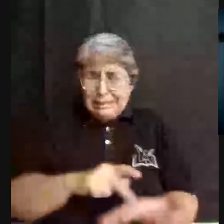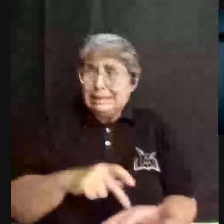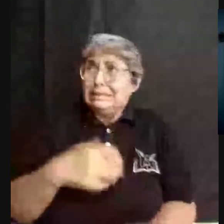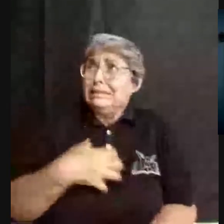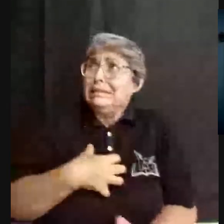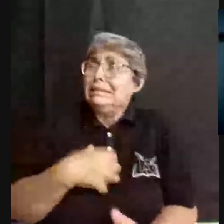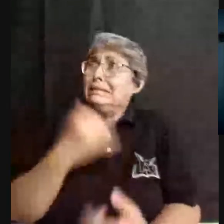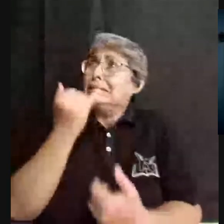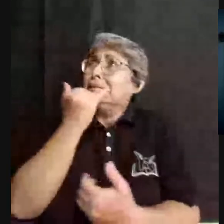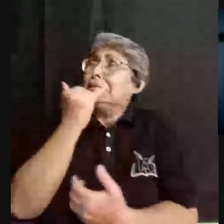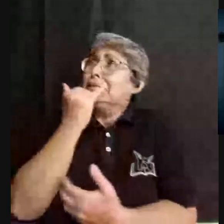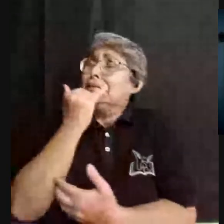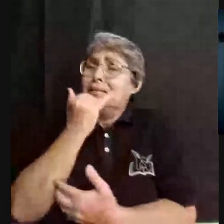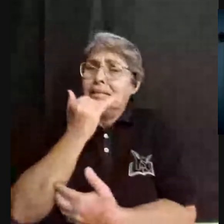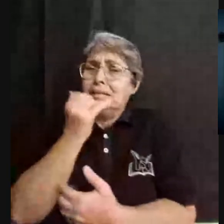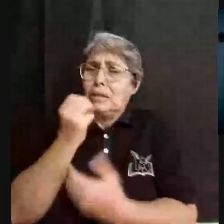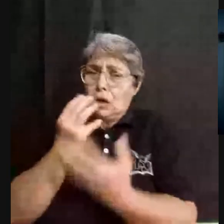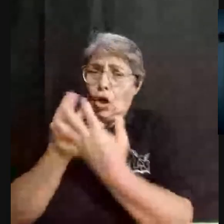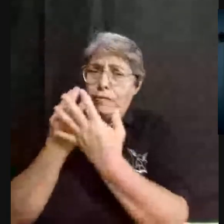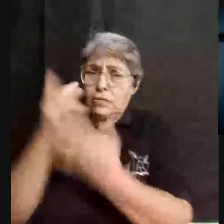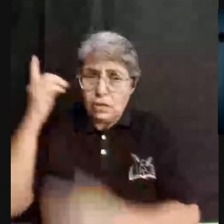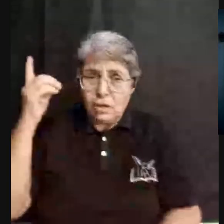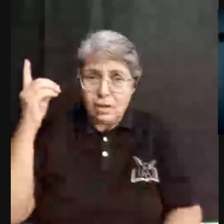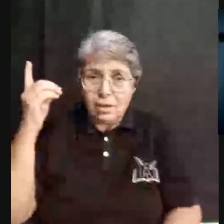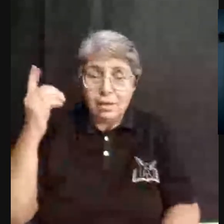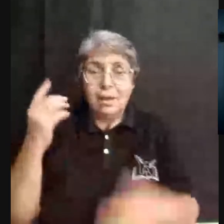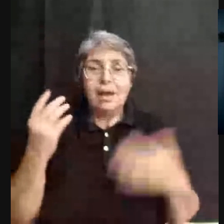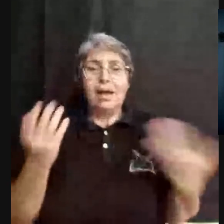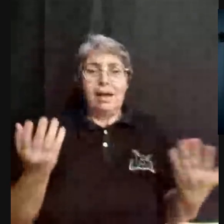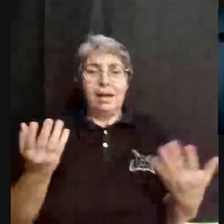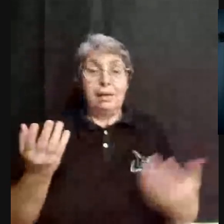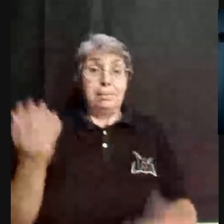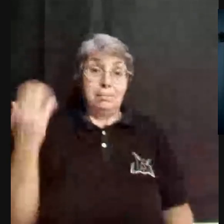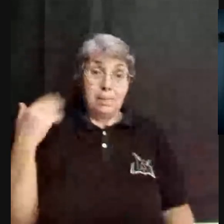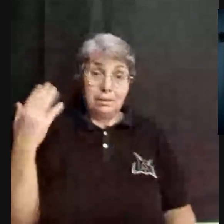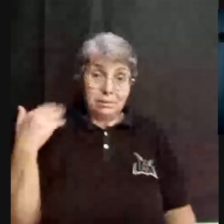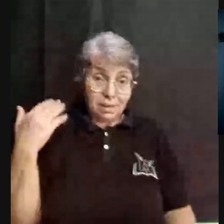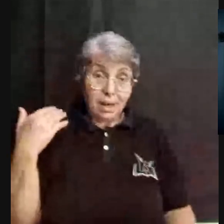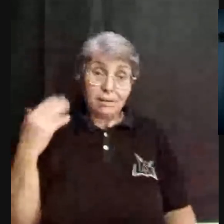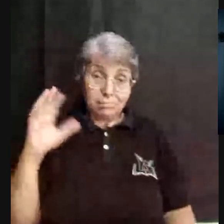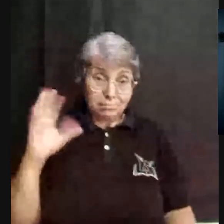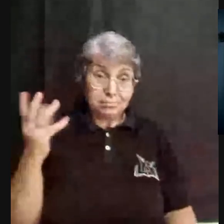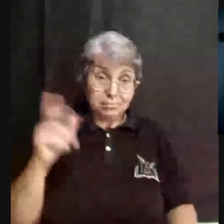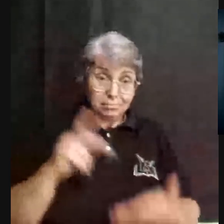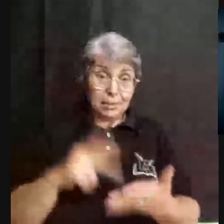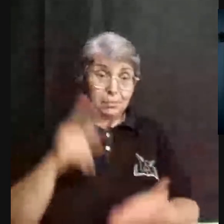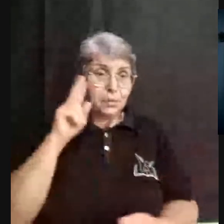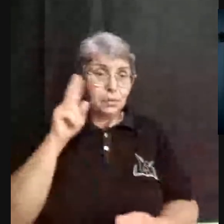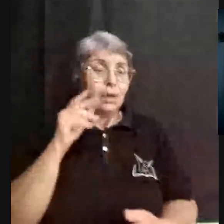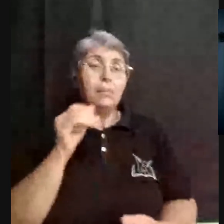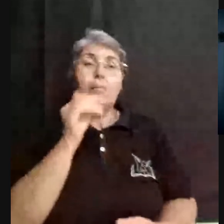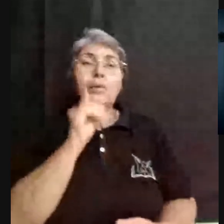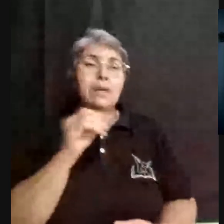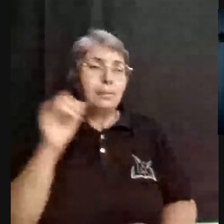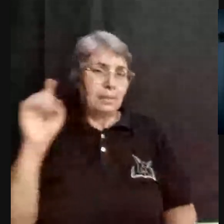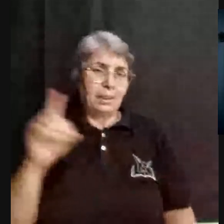Então, em resumo, as confissões de fato não representavam um genuíno